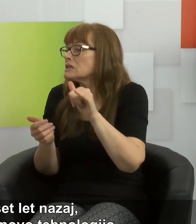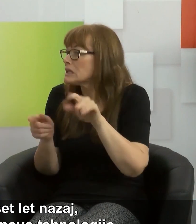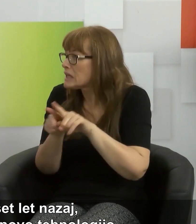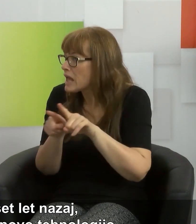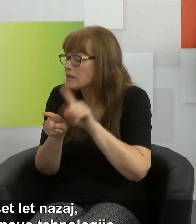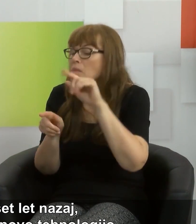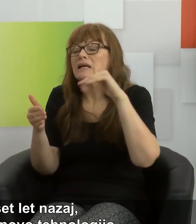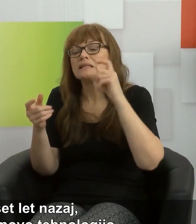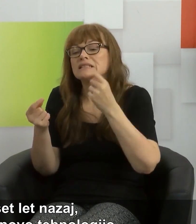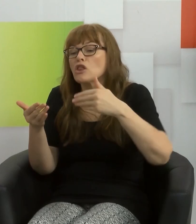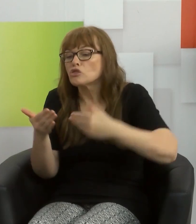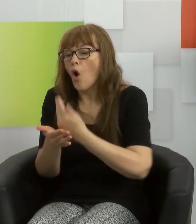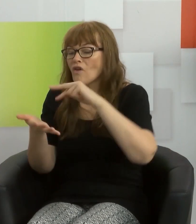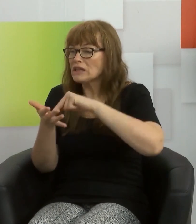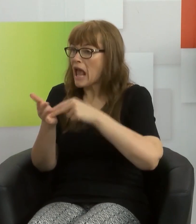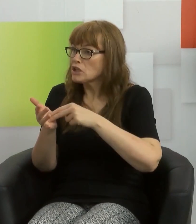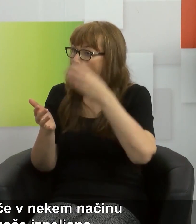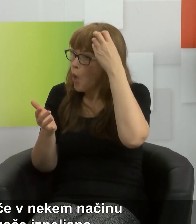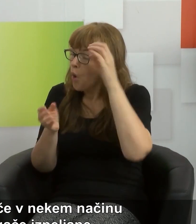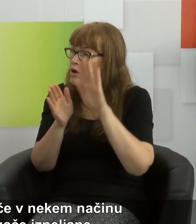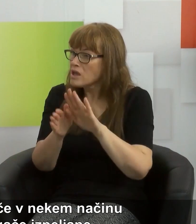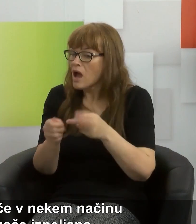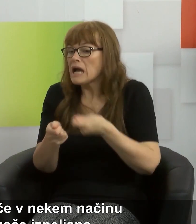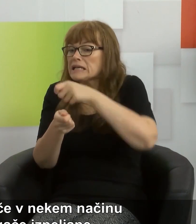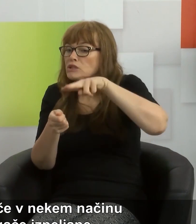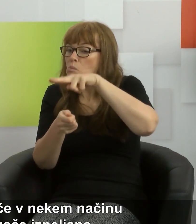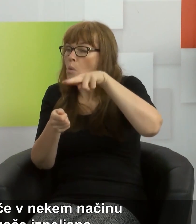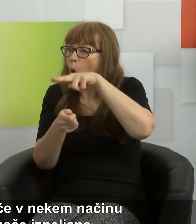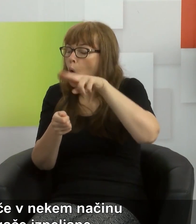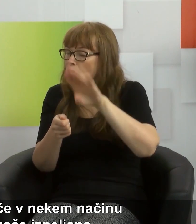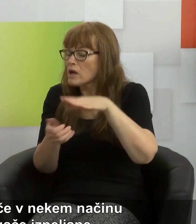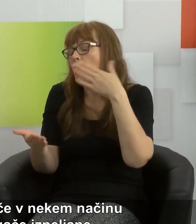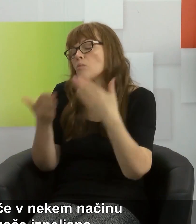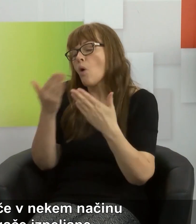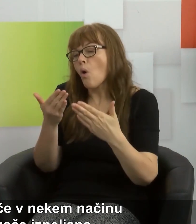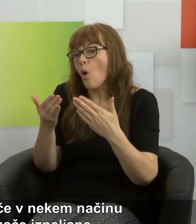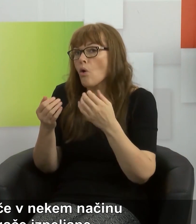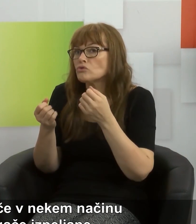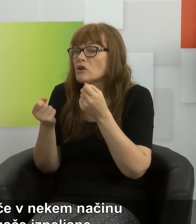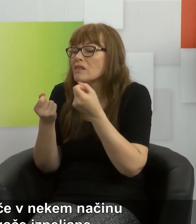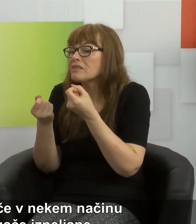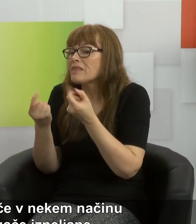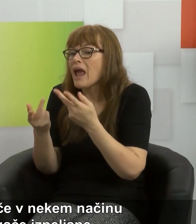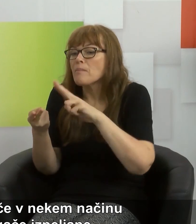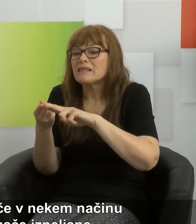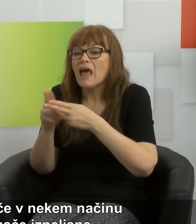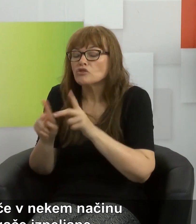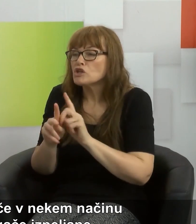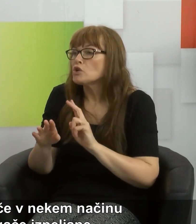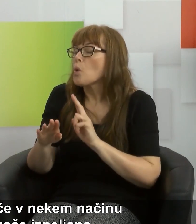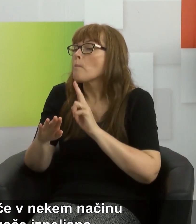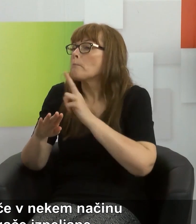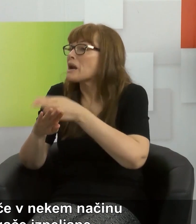so samo za novo tehnologijo izpopolnjene, mogoče v nekem načinu in